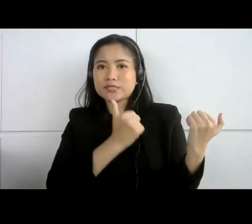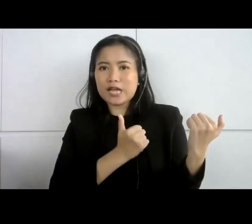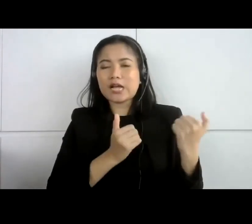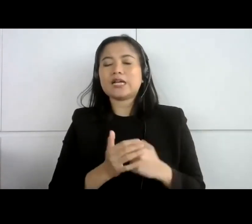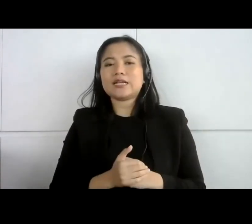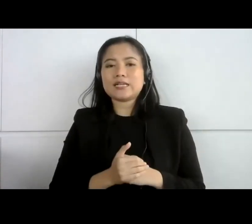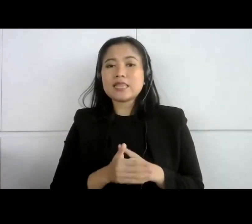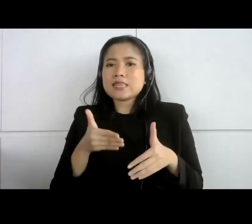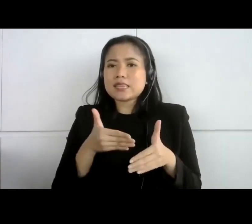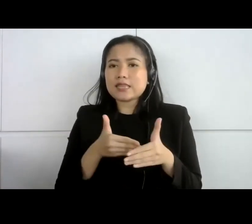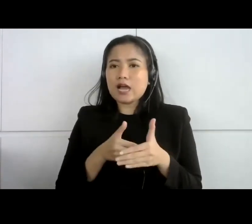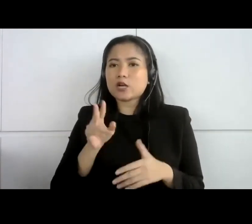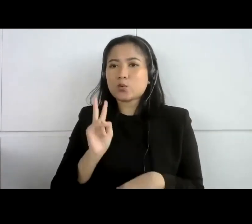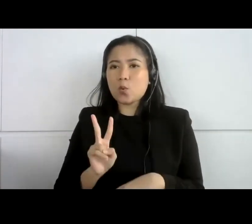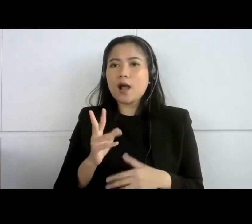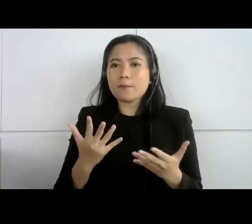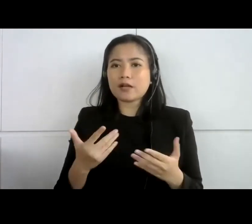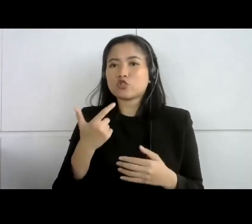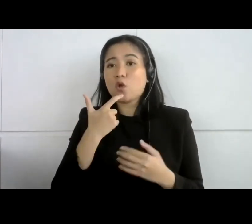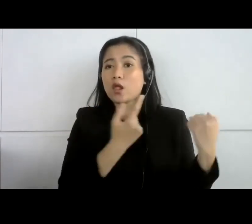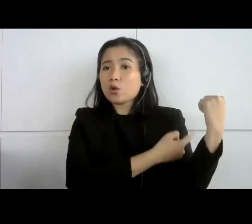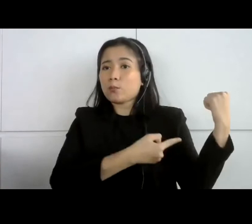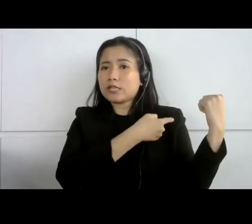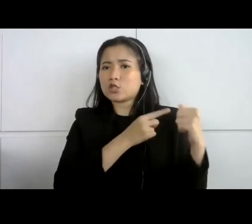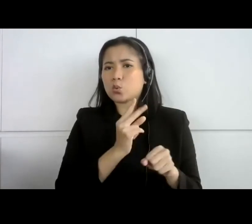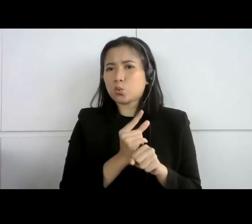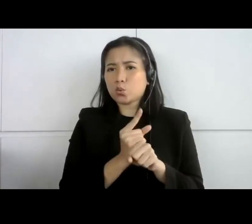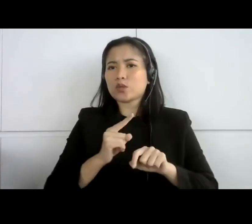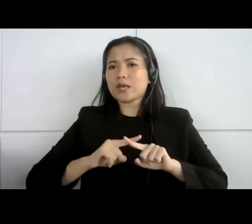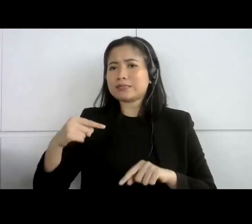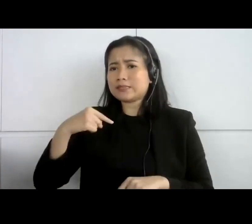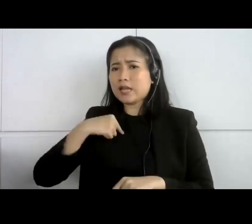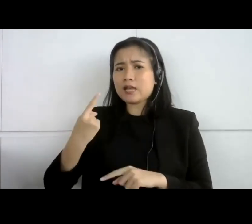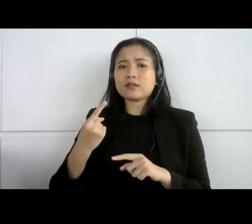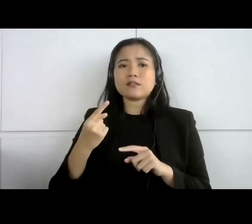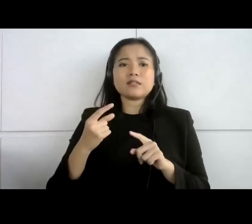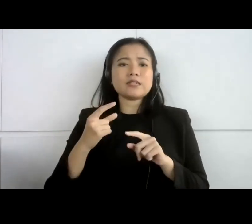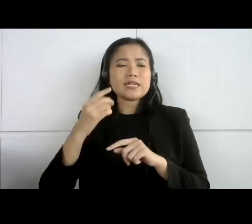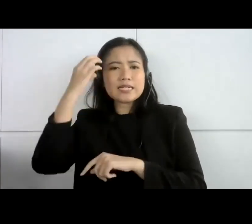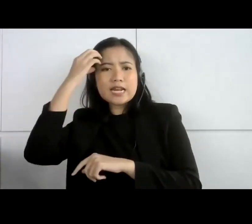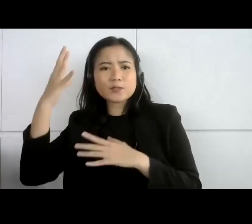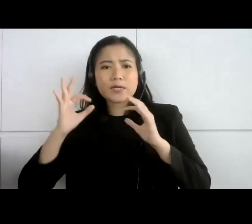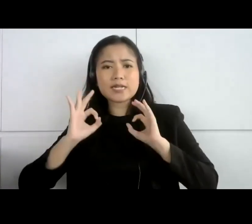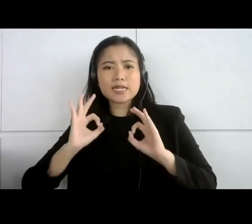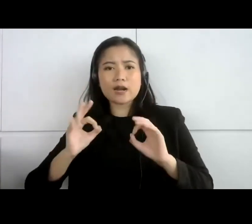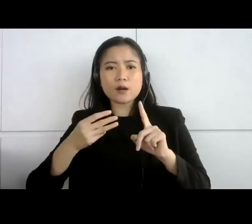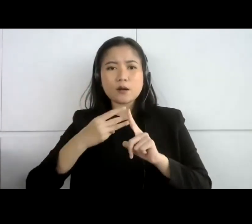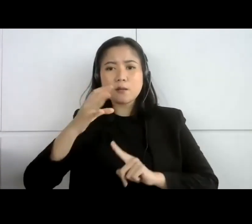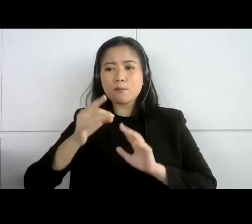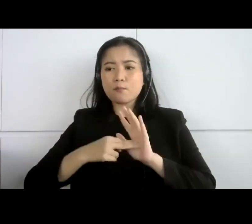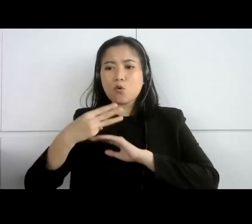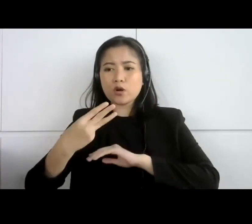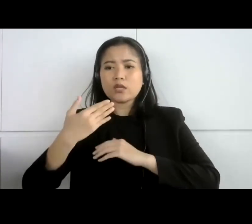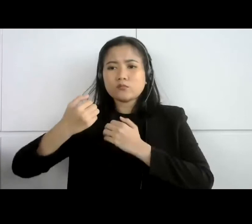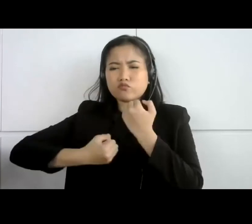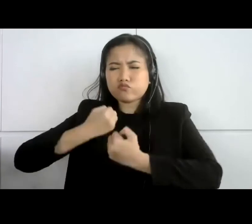tantangan-tantangan yang kedua adalah kompetensi guru. Tapi saya selaku Dinas Pendidikan Kabupaten Bone tidak berhenti sampai di sini.